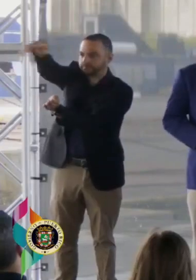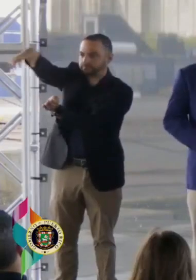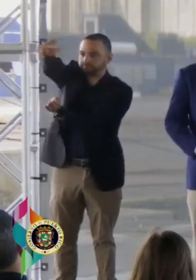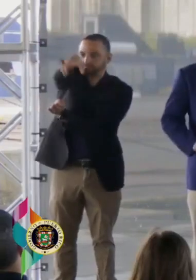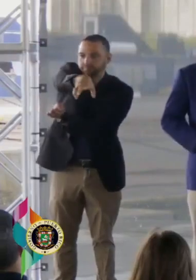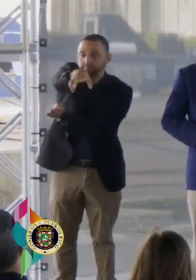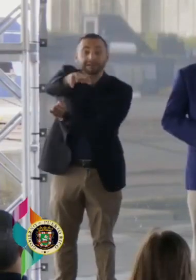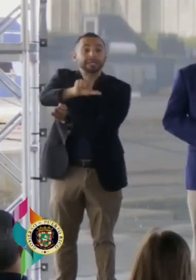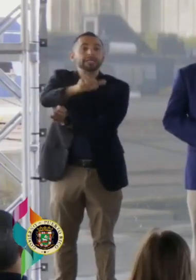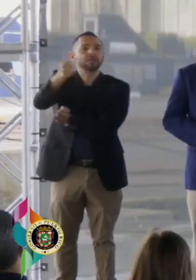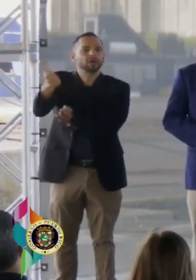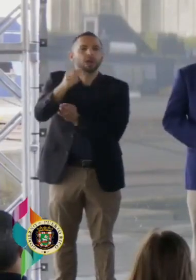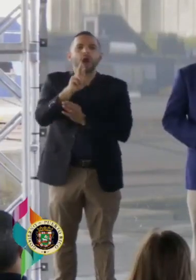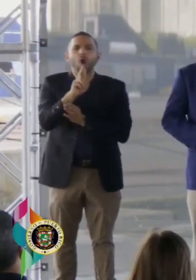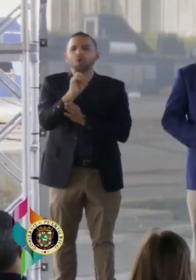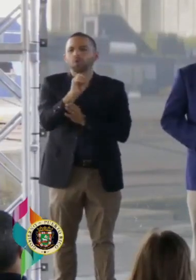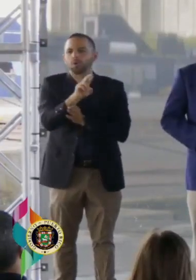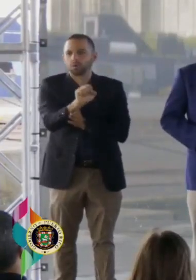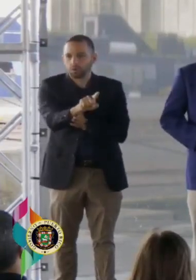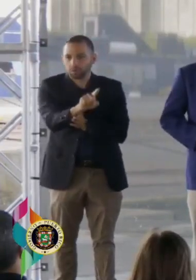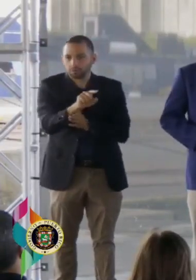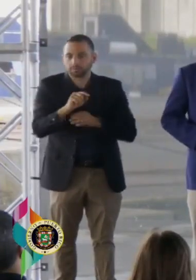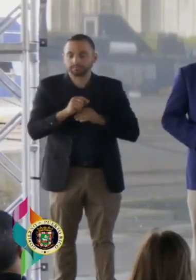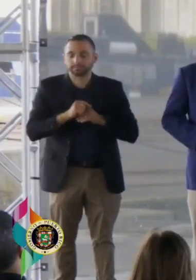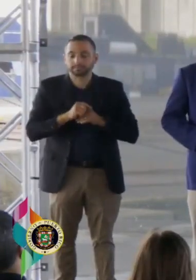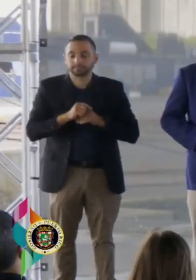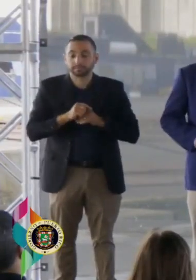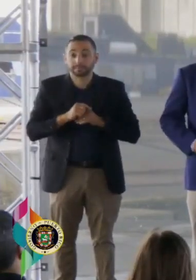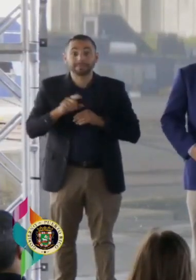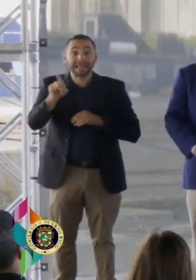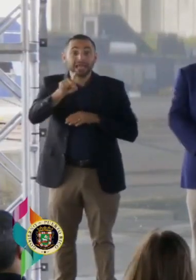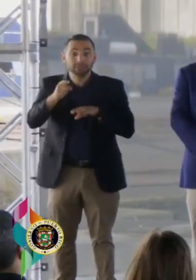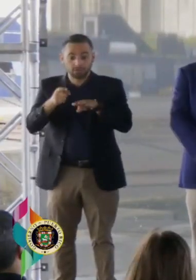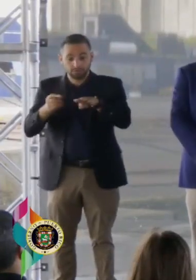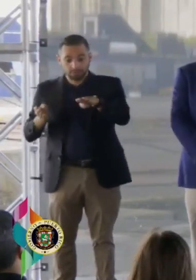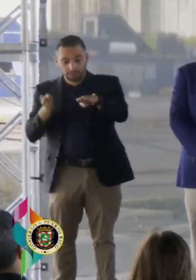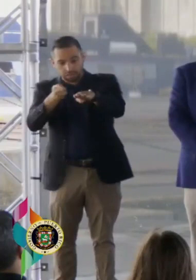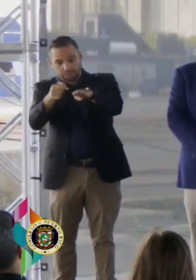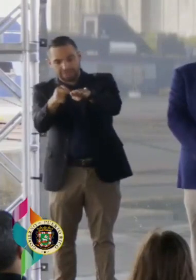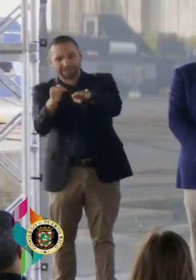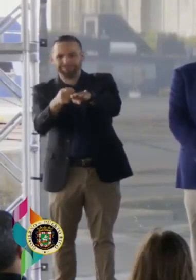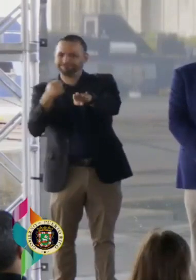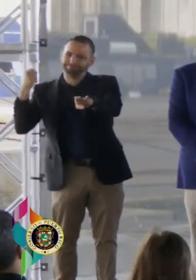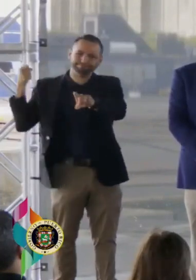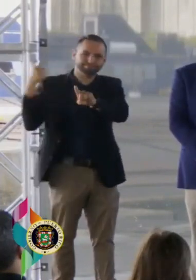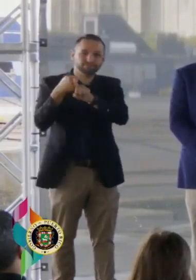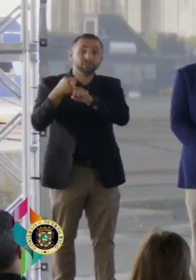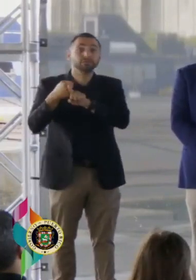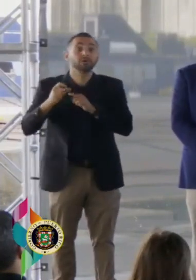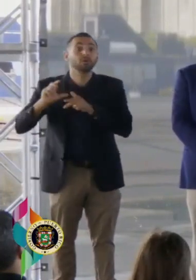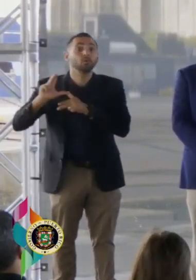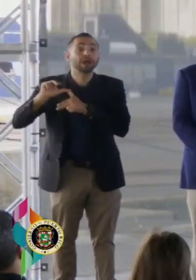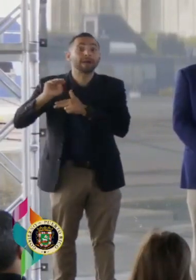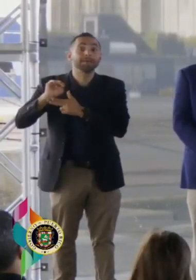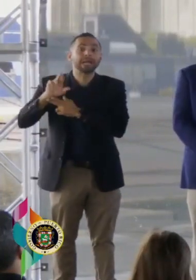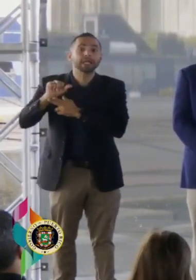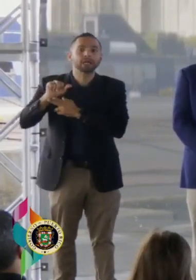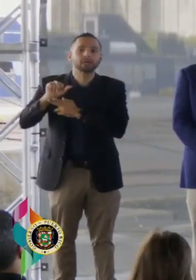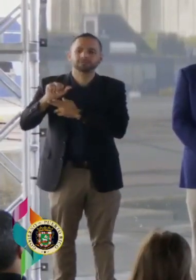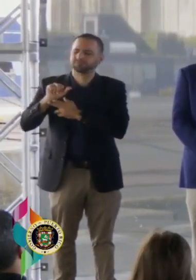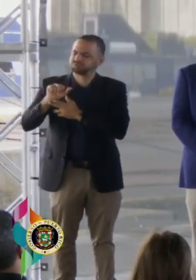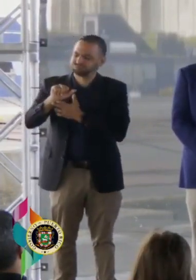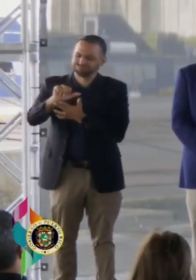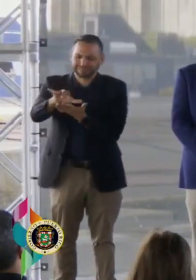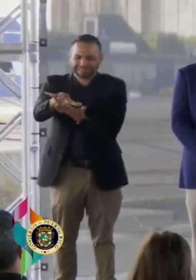ror estos tres muelles fueron afectados luego del paso del huracán María recibiendo